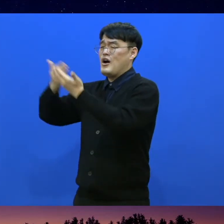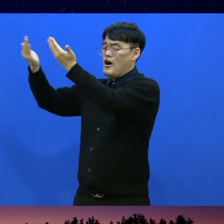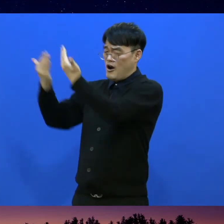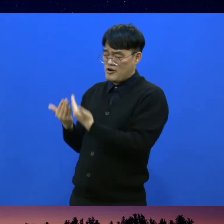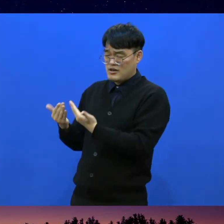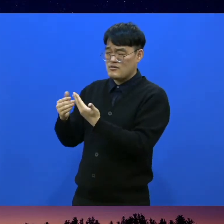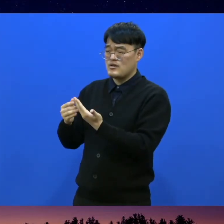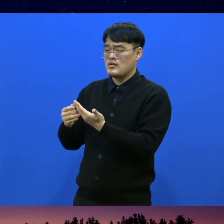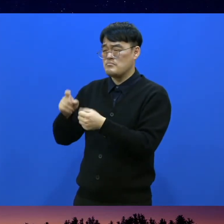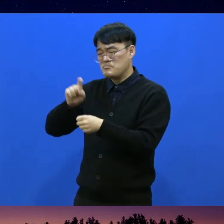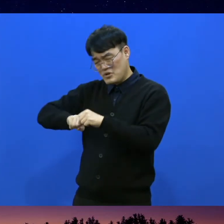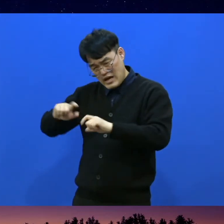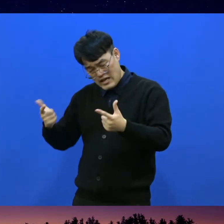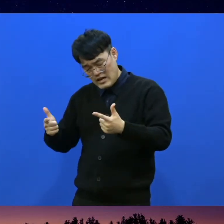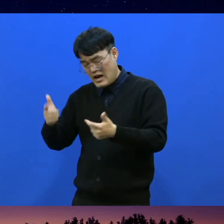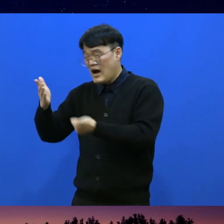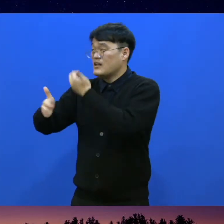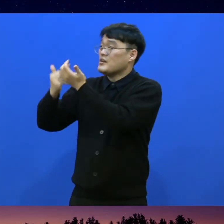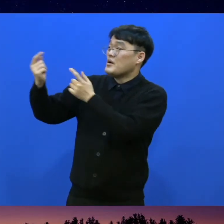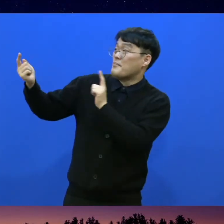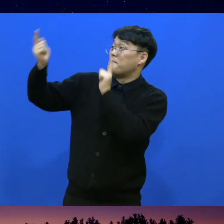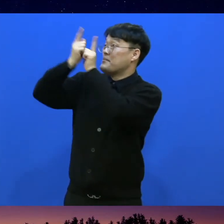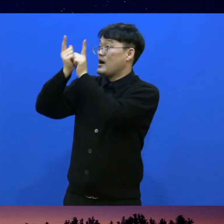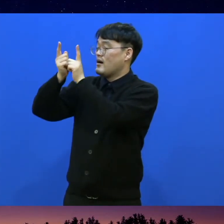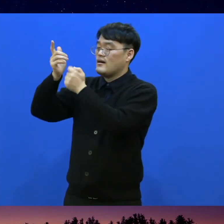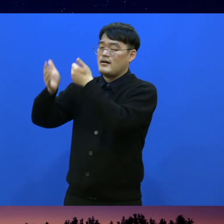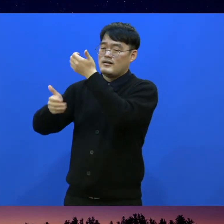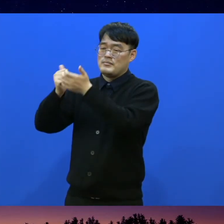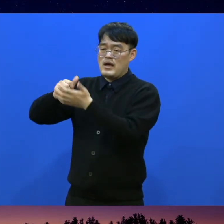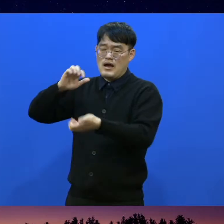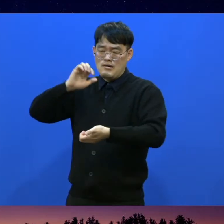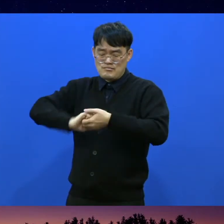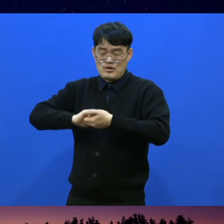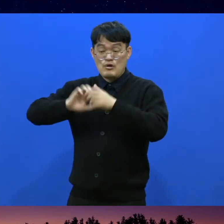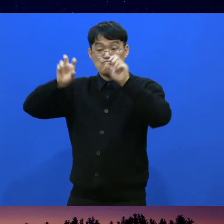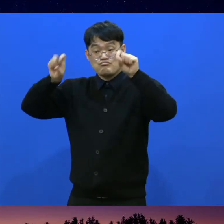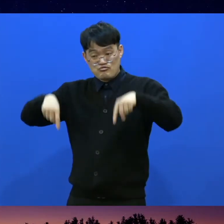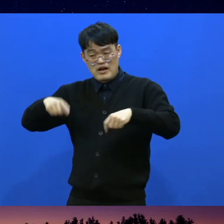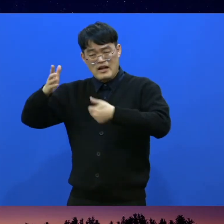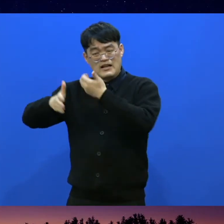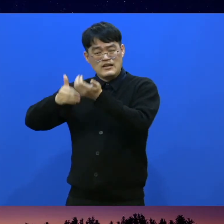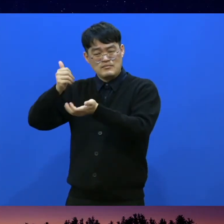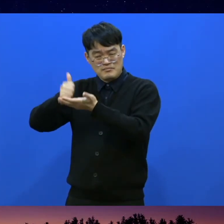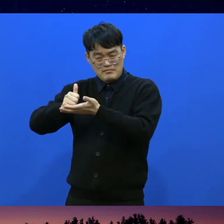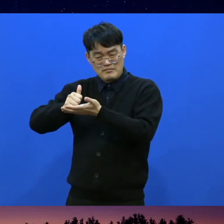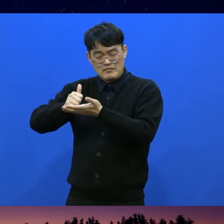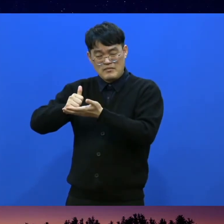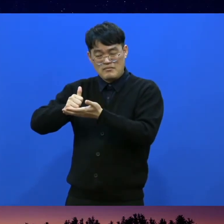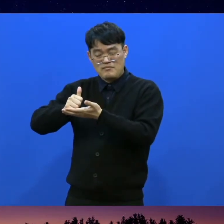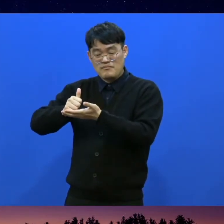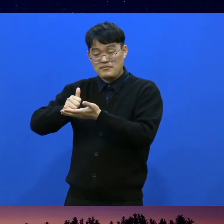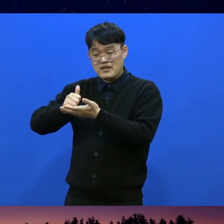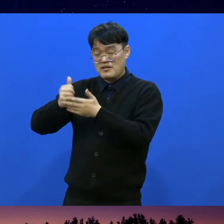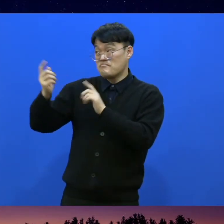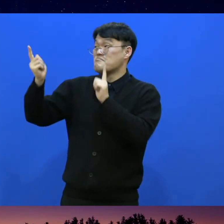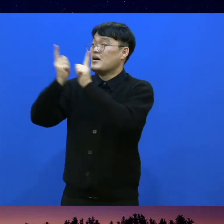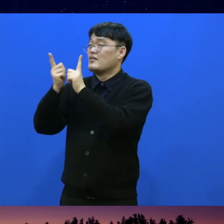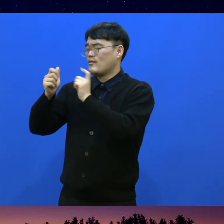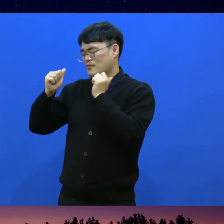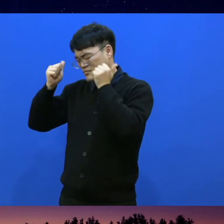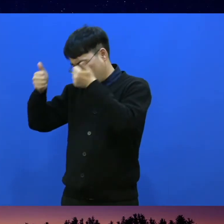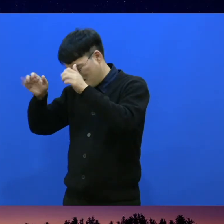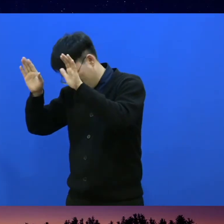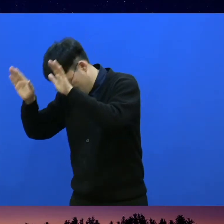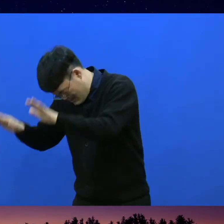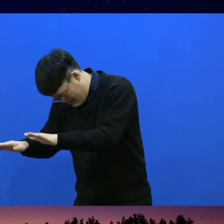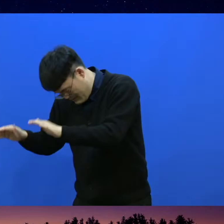정도가 아니라 그 하나님을 만나며 그 무한하신 하나님의 품 안에서 그분을 경배하는 것으로 마치게 됩니다.